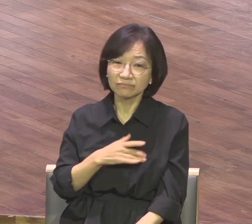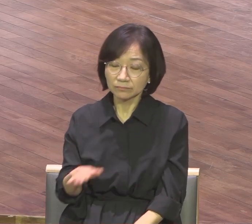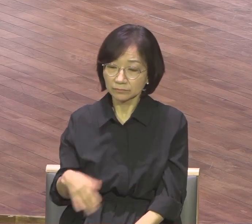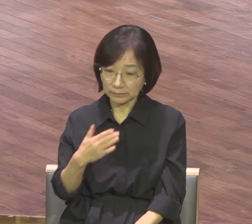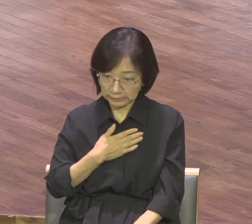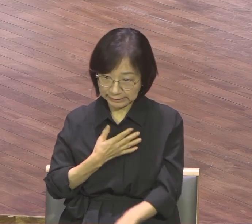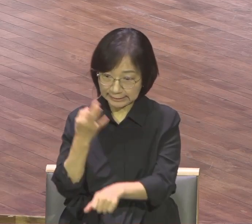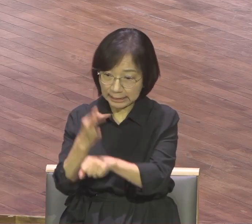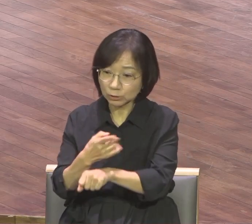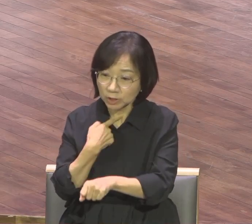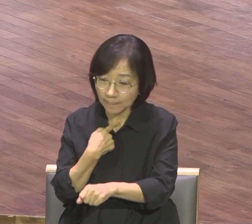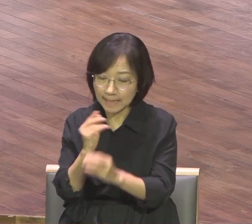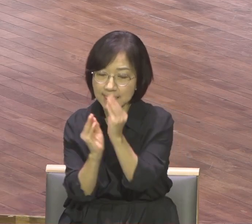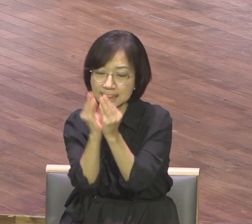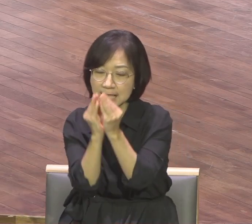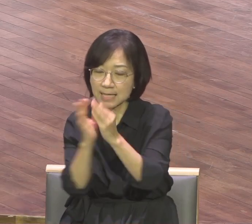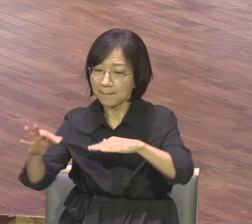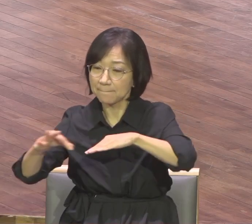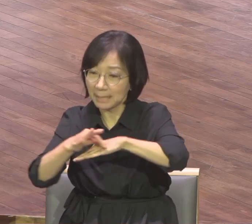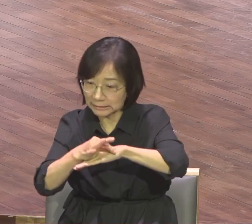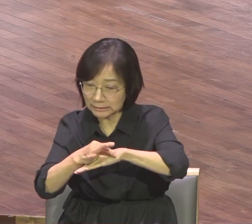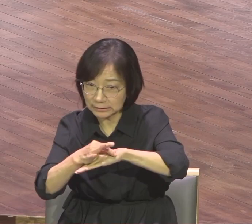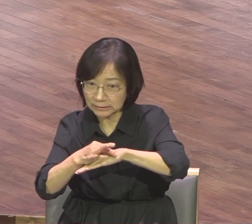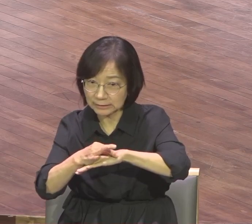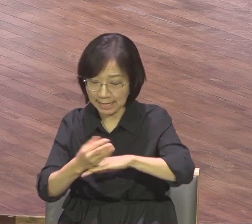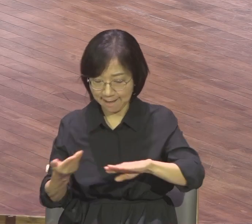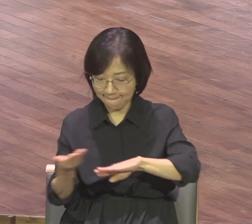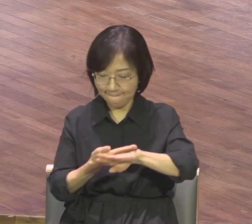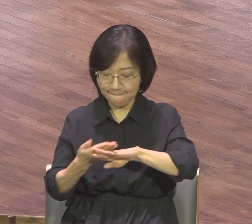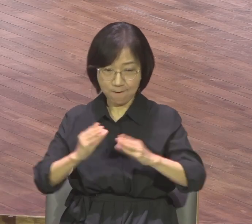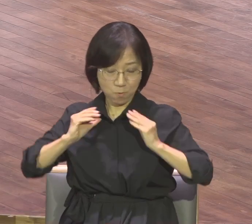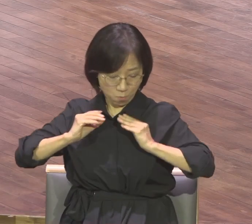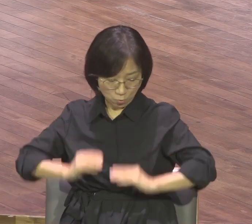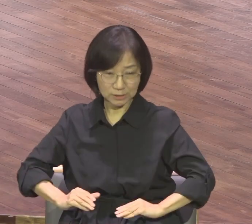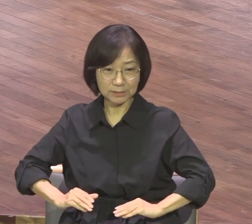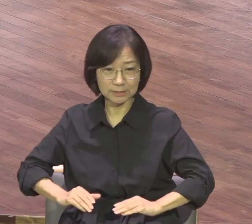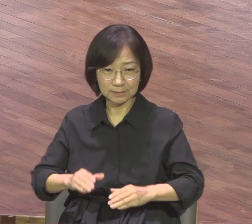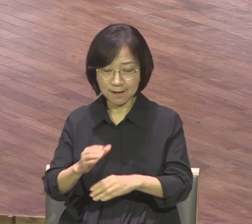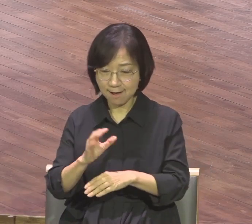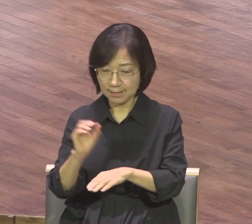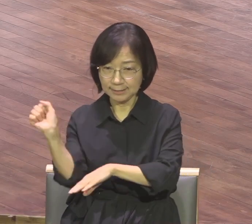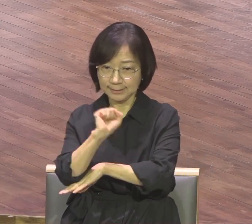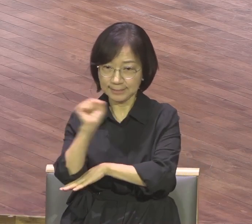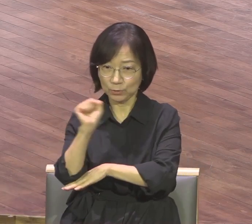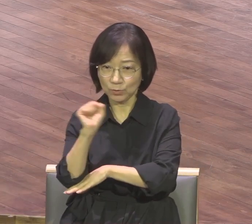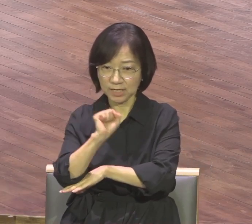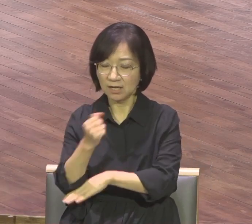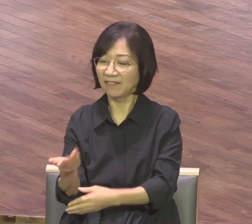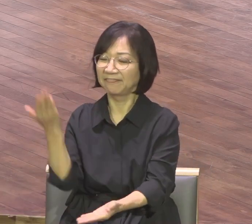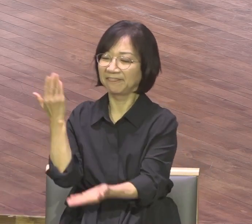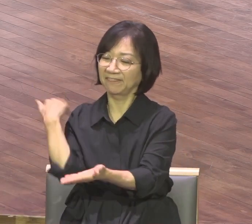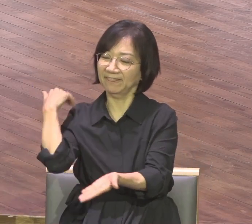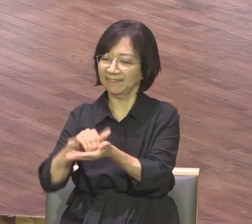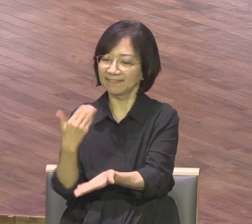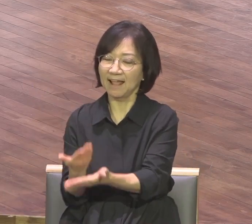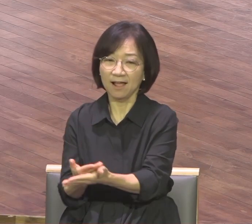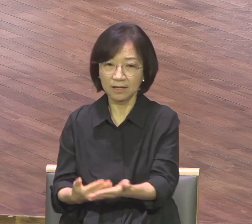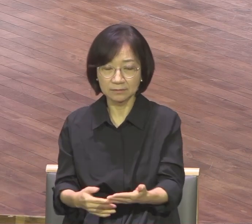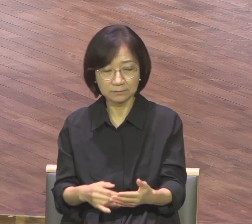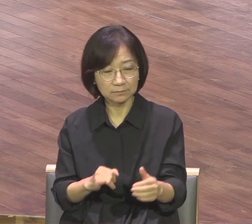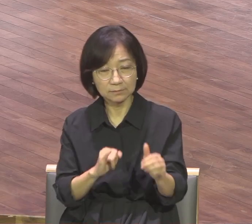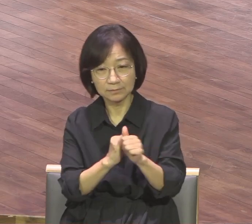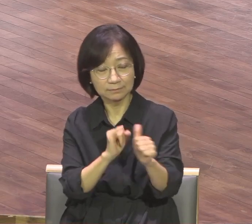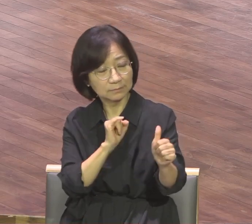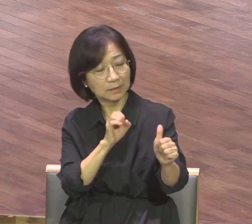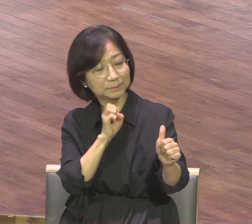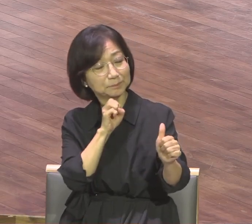내가 사준 다이아 반지, 민크 코트, 자동차 다 내놔. 이러니까 이